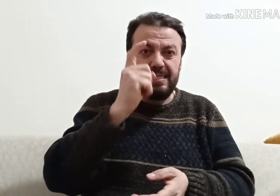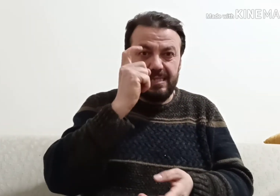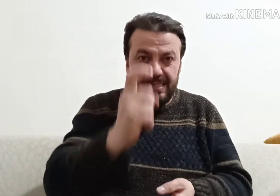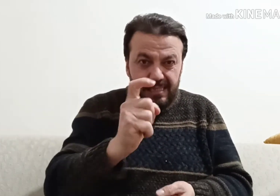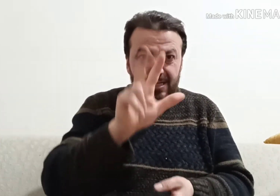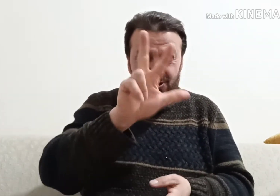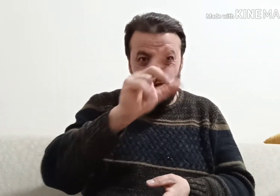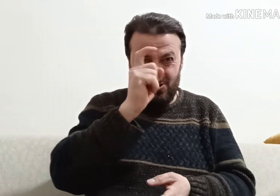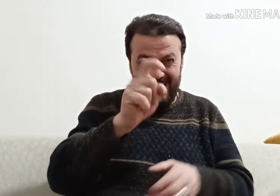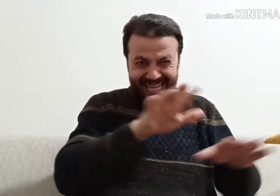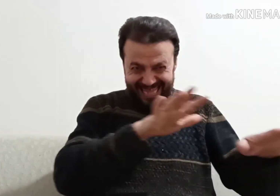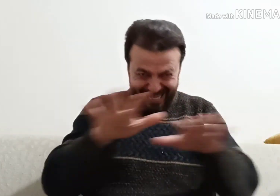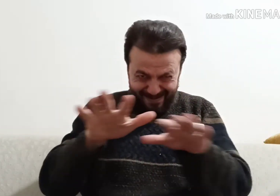Bir yıl sonra yani